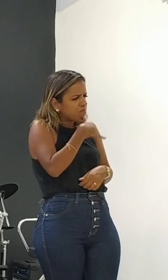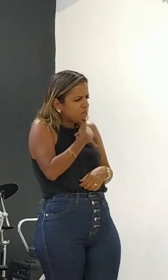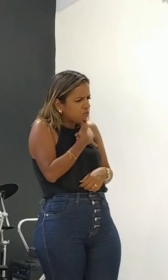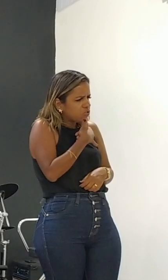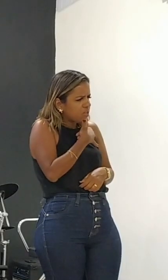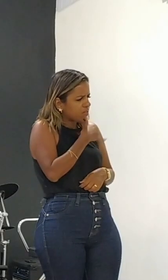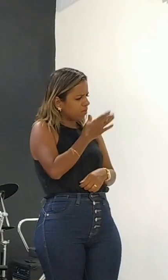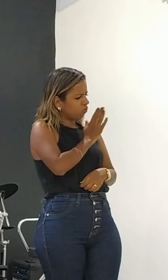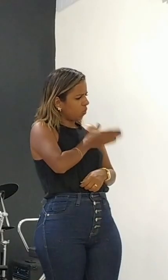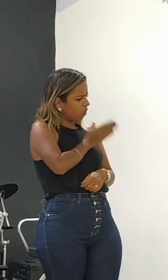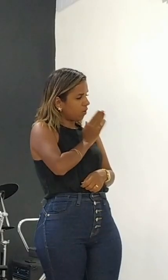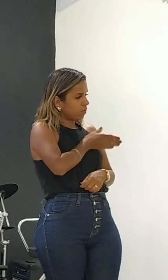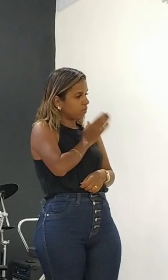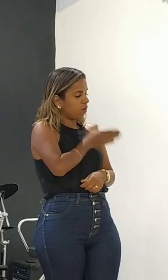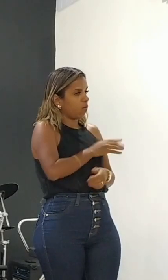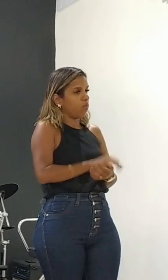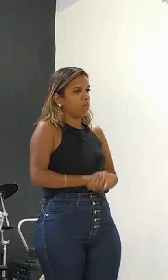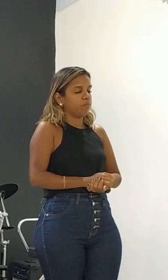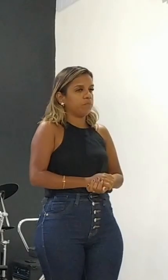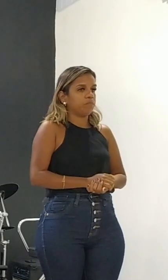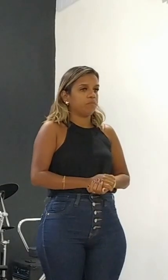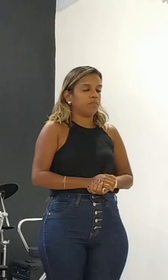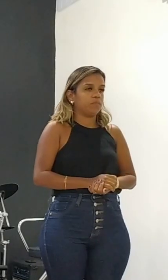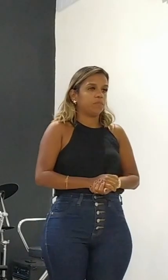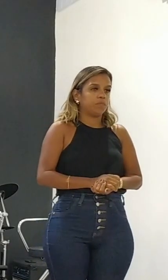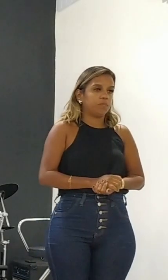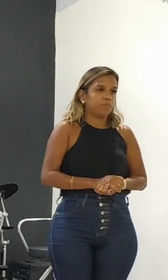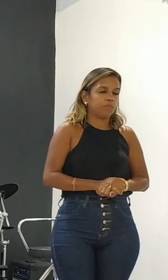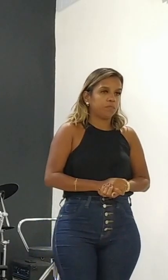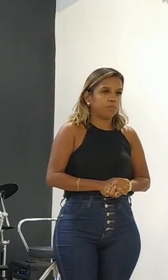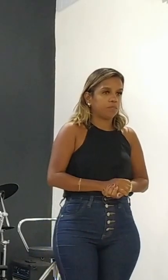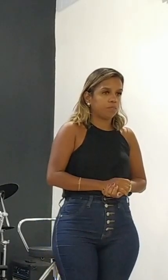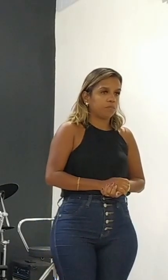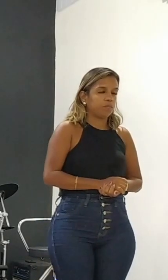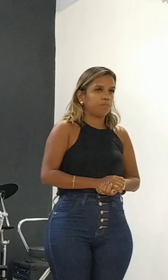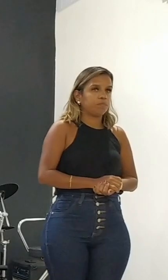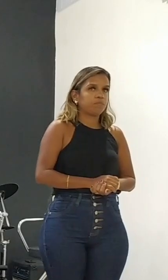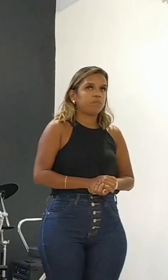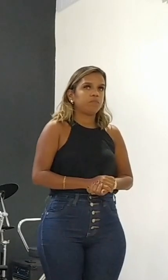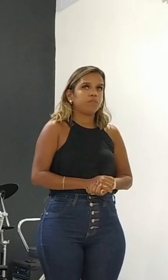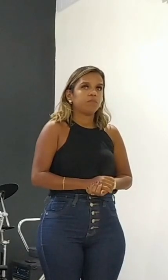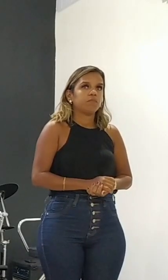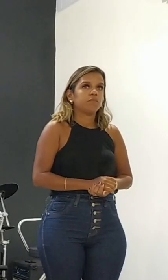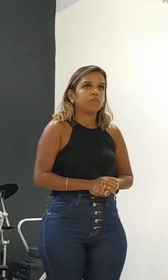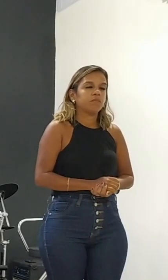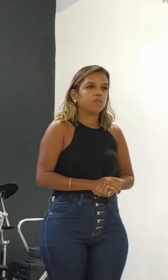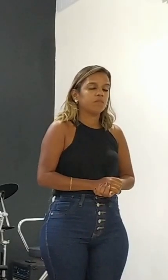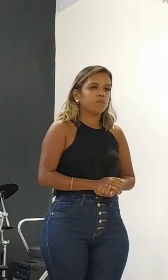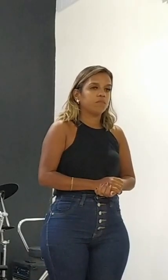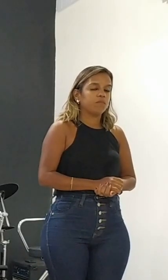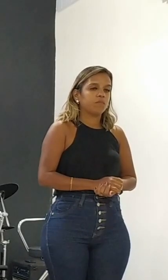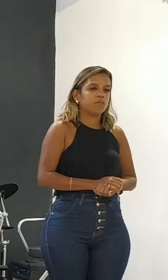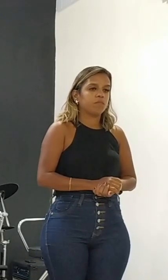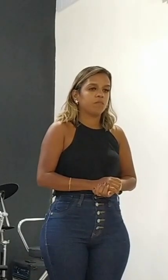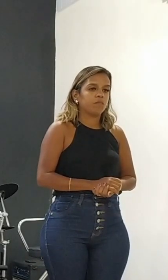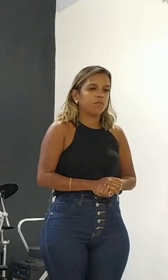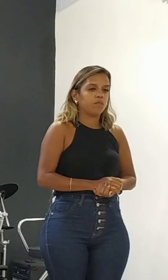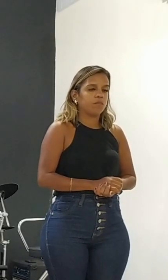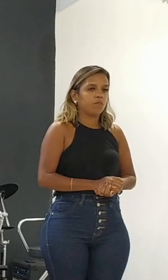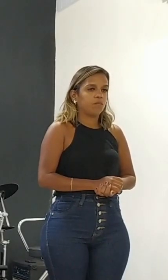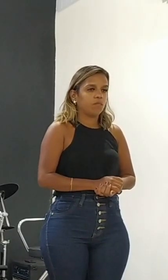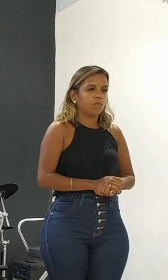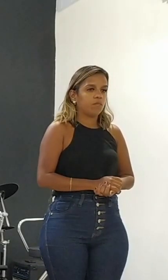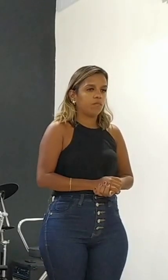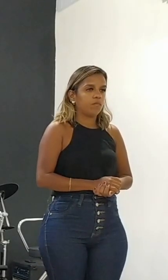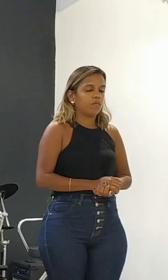de coração. E diz: então temi muito em grande maneira. Aleluia. E aí então